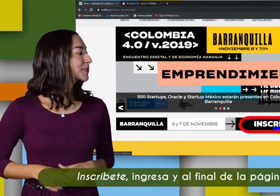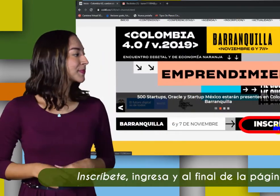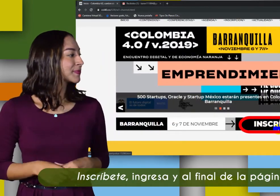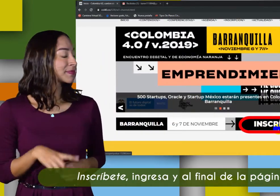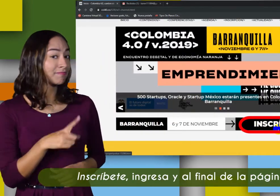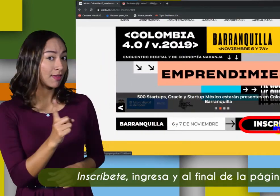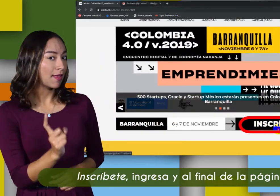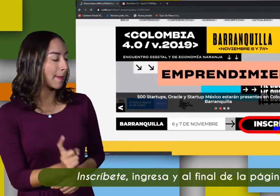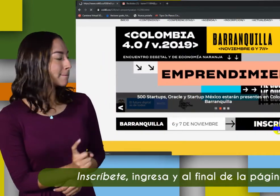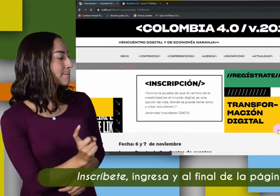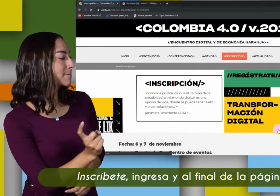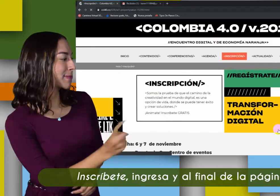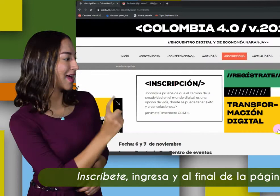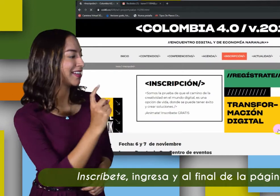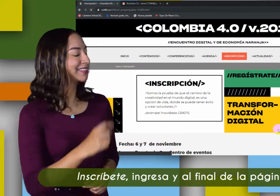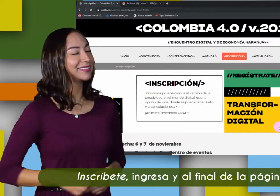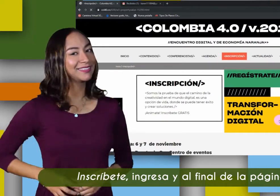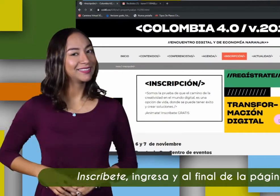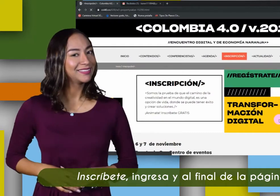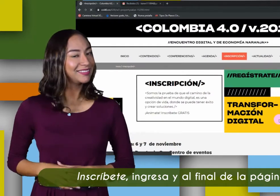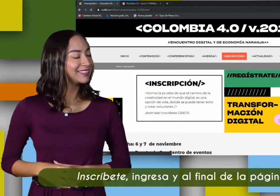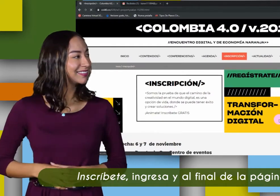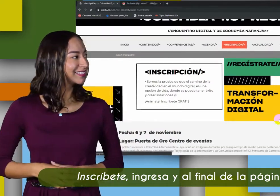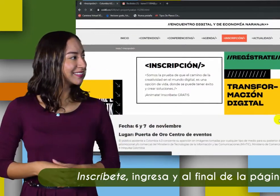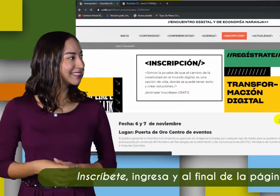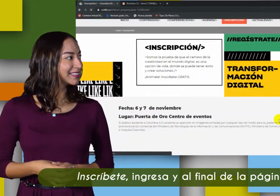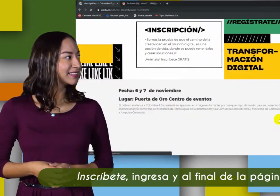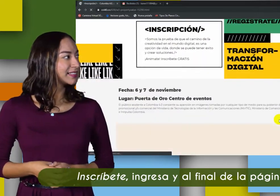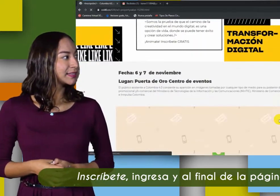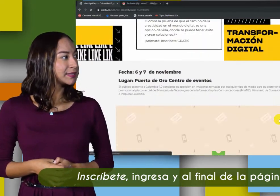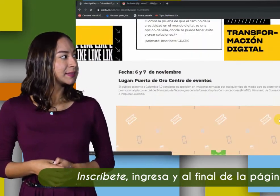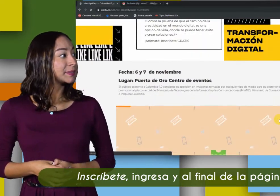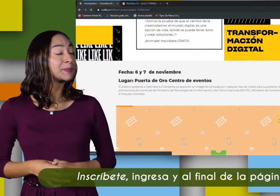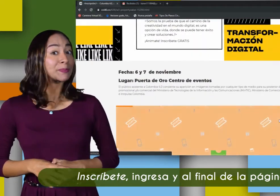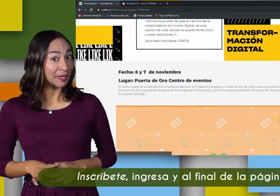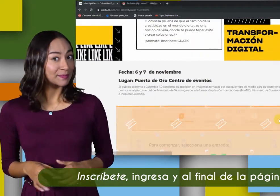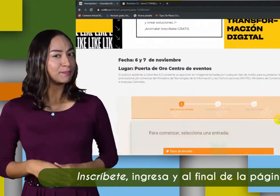Inscríbete. Ingresa y al final de la página,